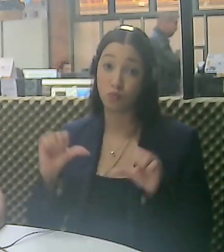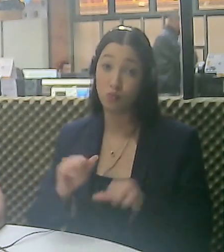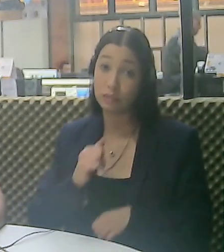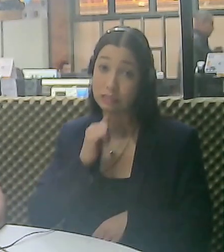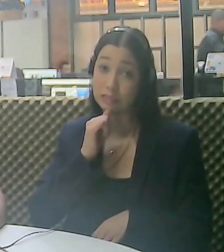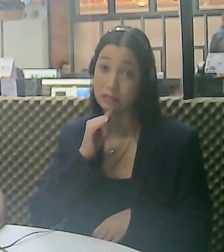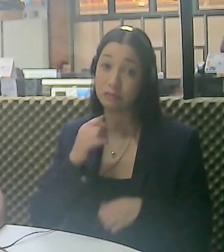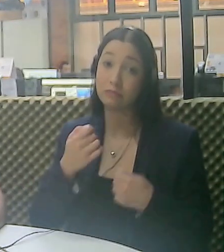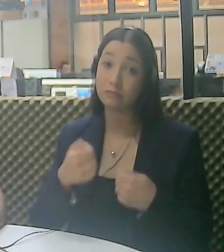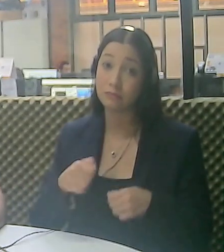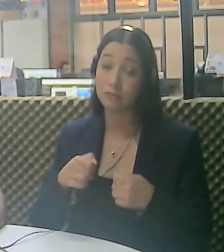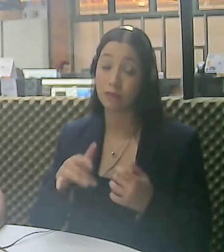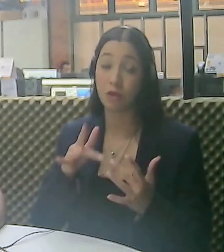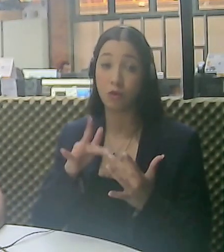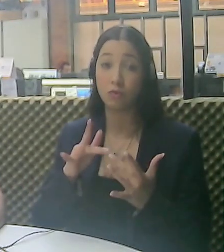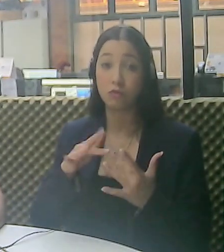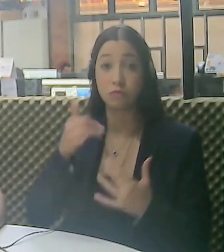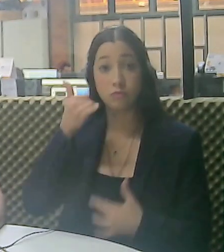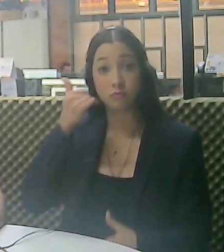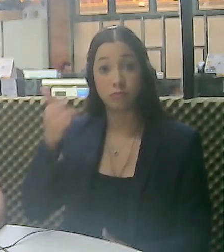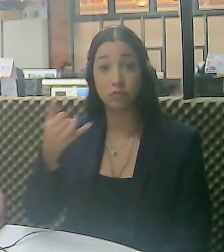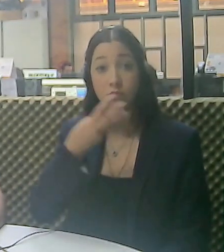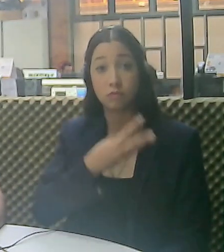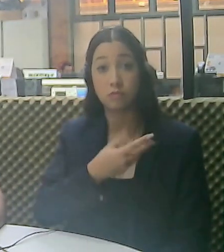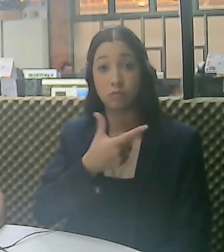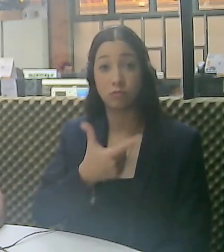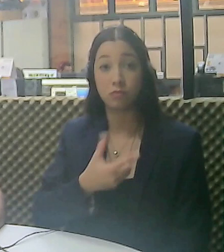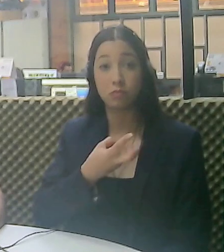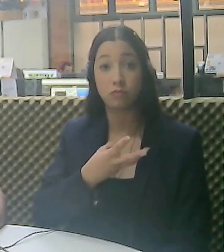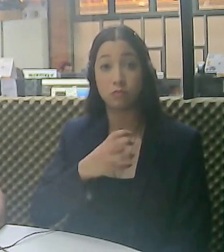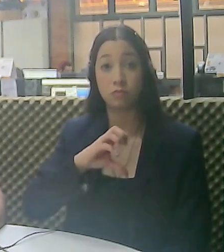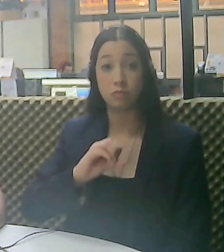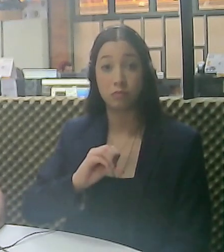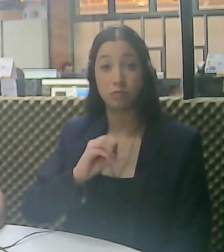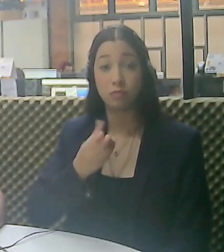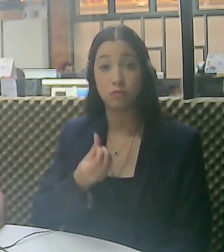exemplo, é necessário entrar em contato pelo telefone